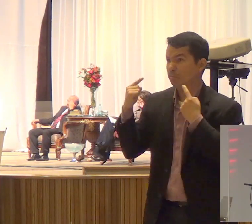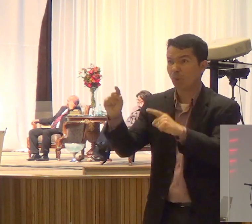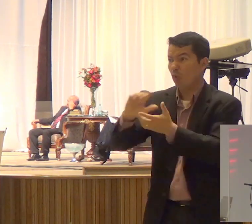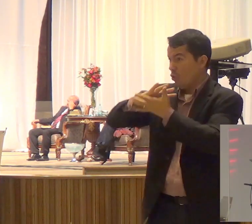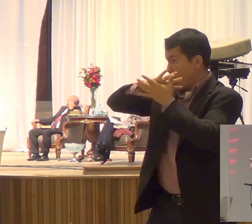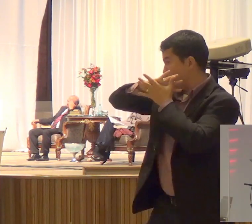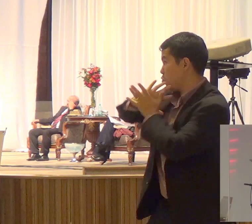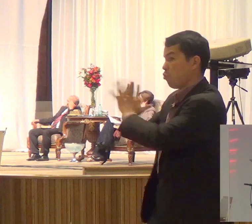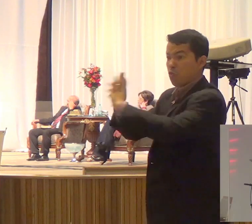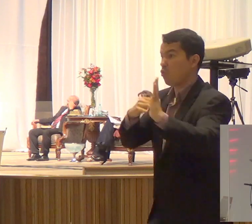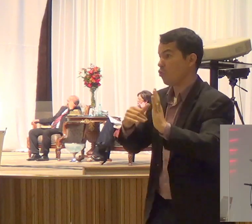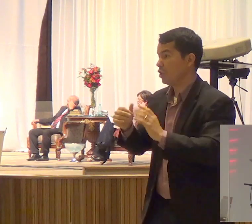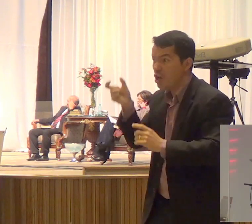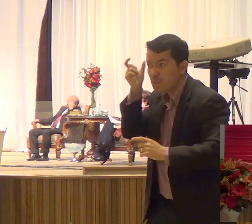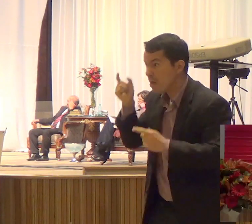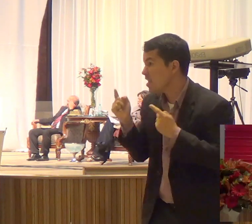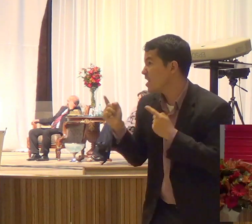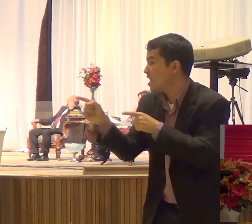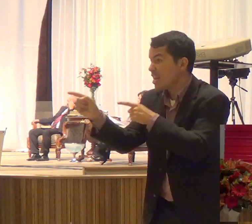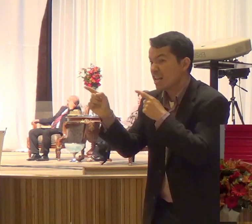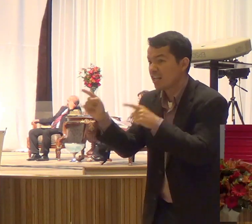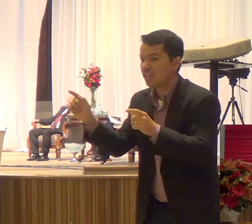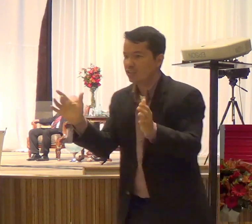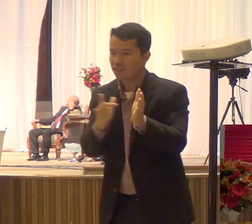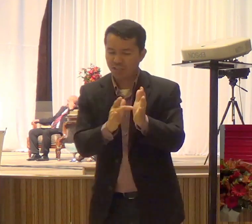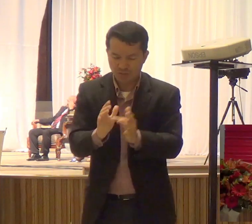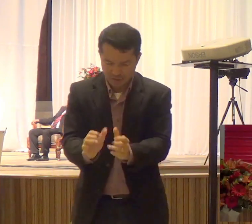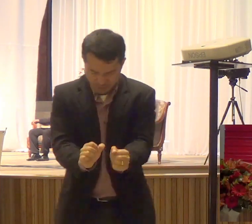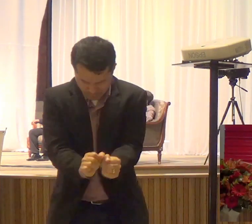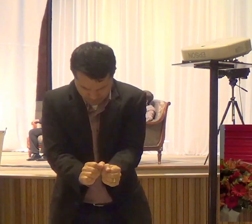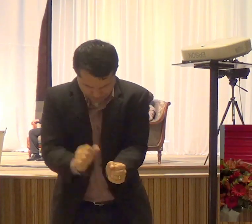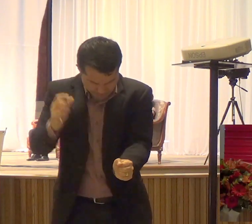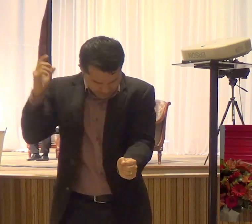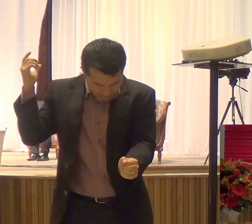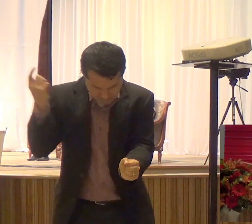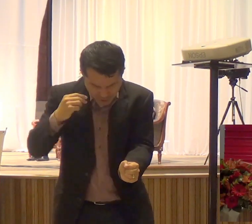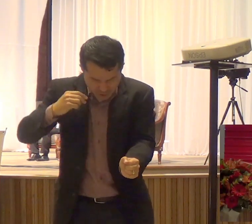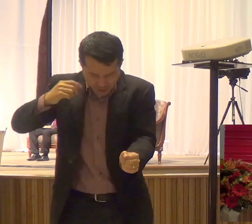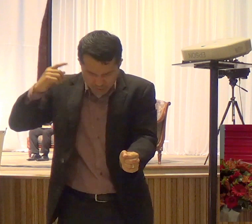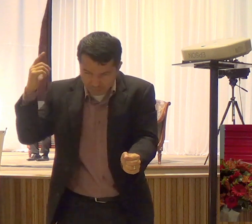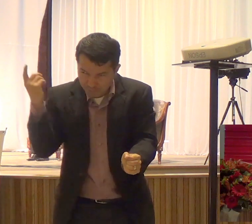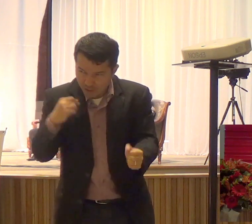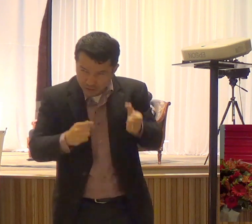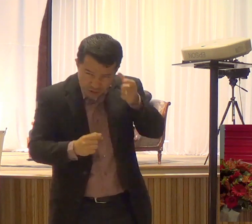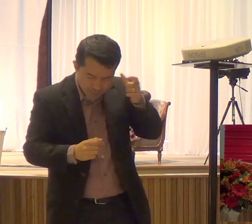Certamente quando Jesus estava lá crucificado naquela cruz, sentindo os cravos transpassarem as suas